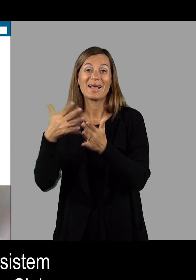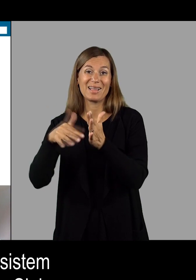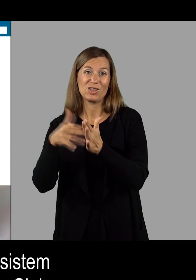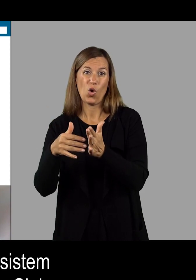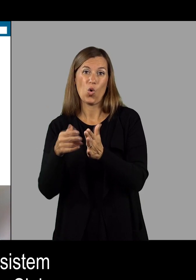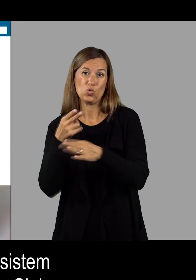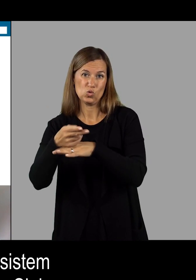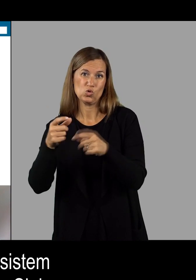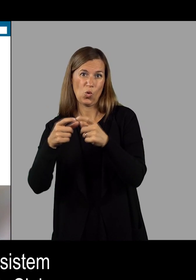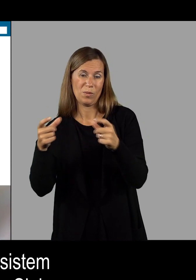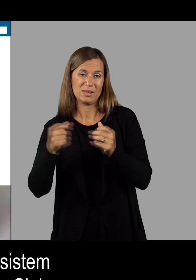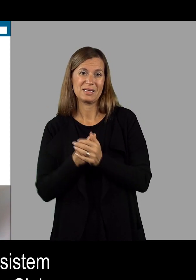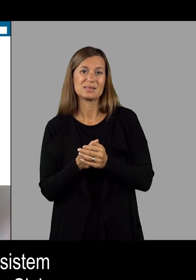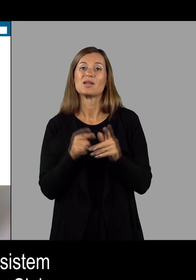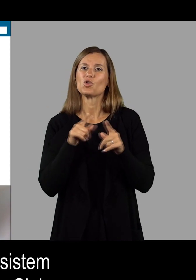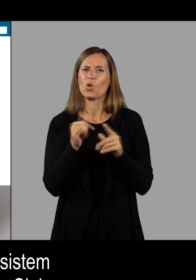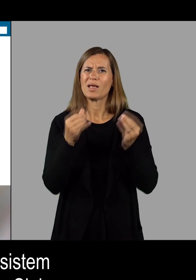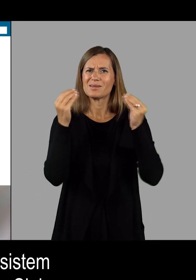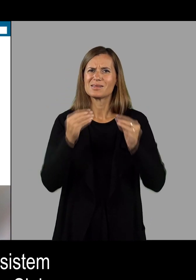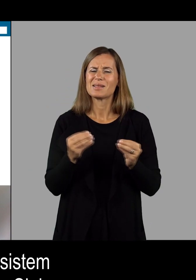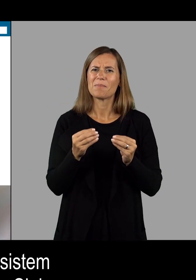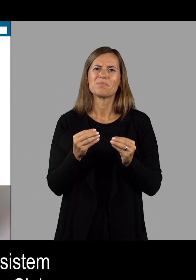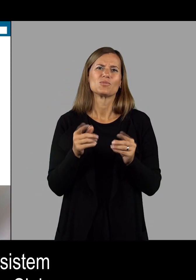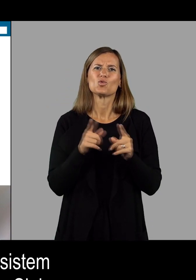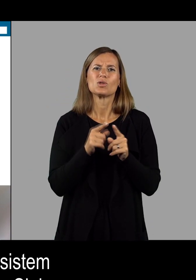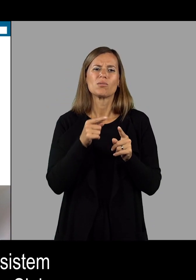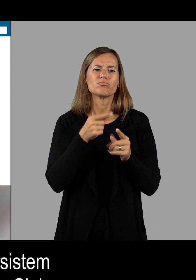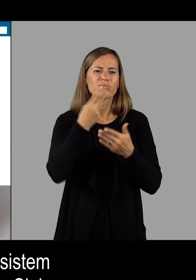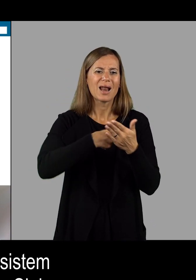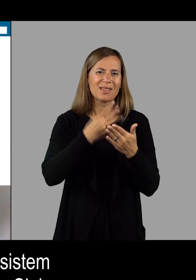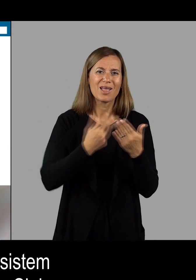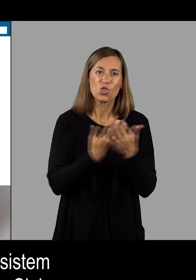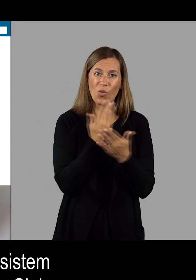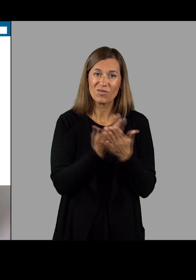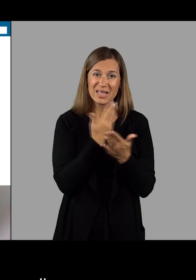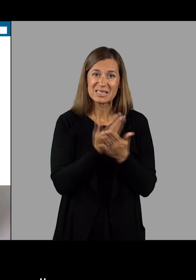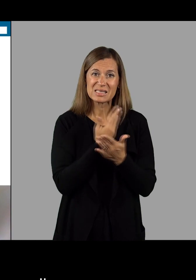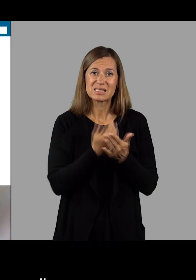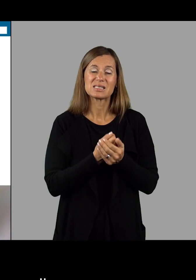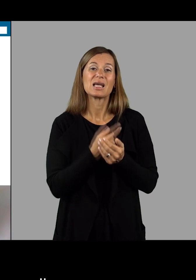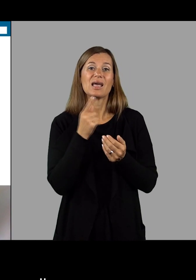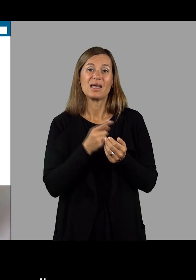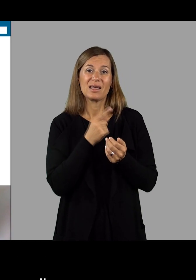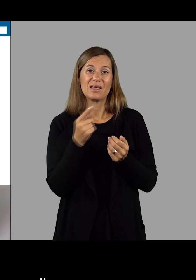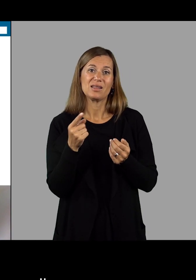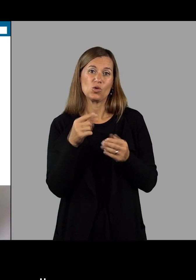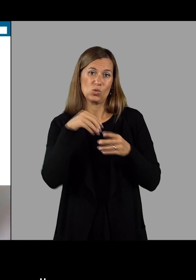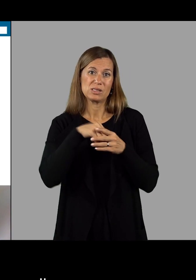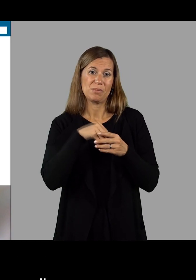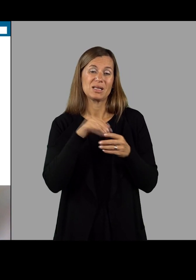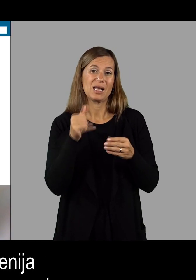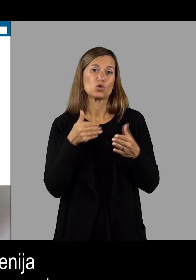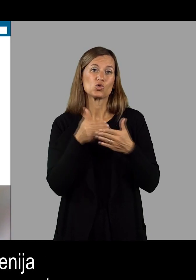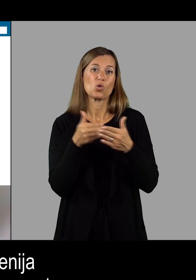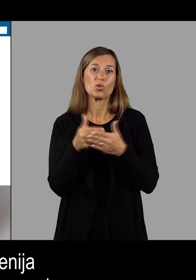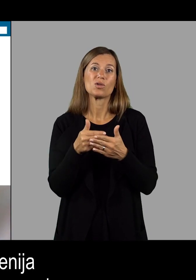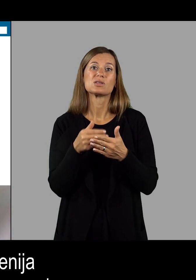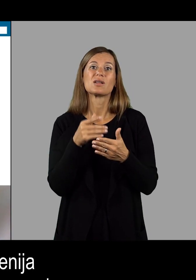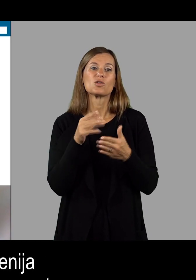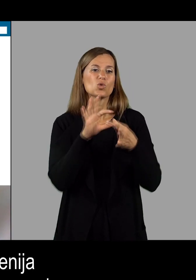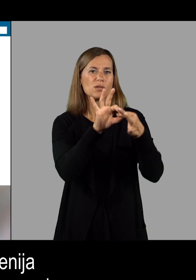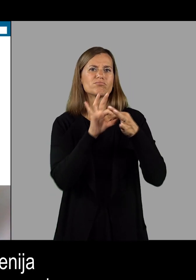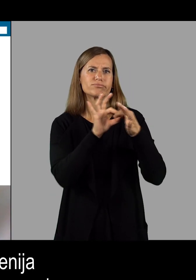Razvili smo demonstracijski sistem govorno vodenega branja novic Sipina, ki je omogočal dostop do informacij. V sodelovanju